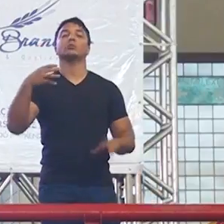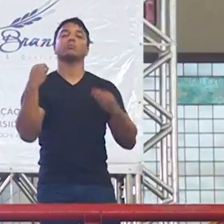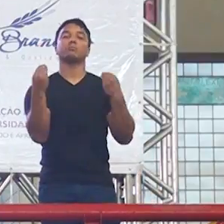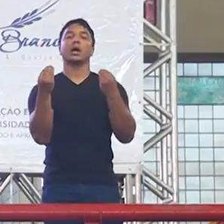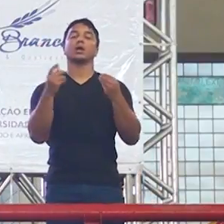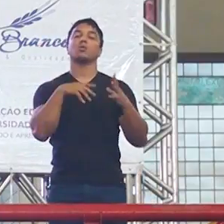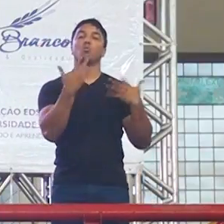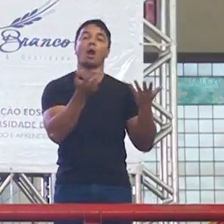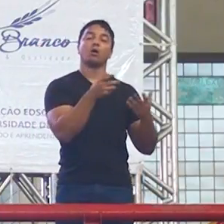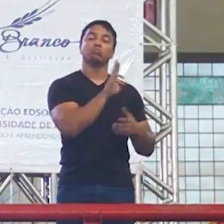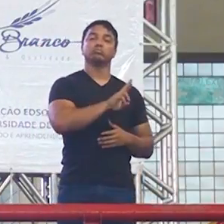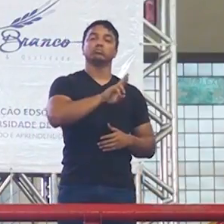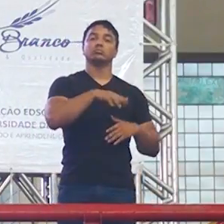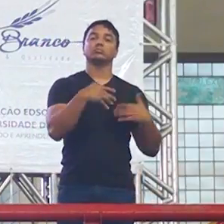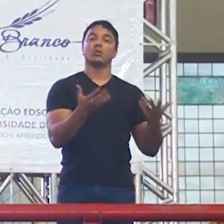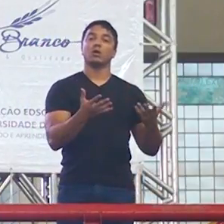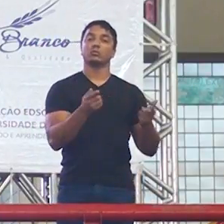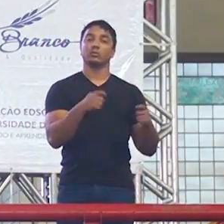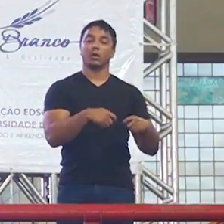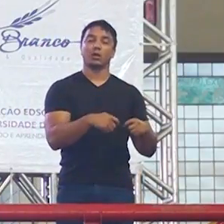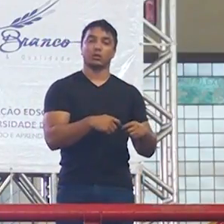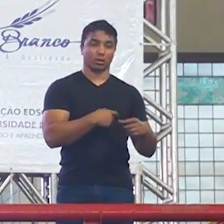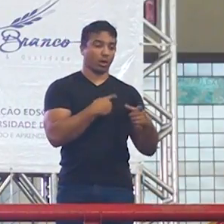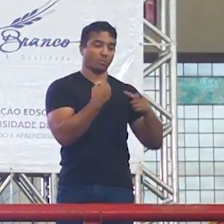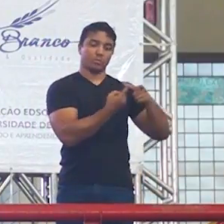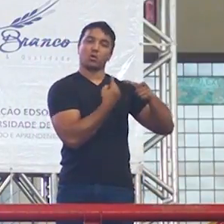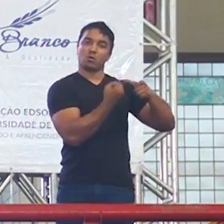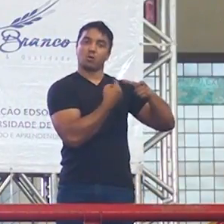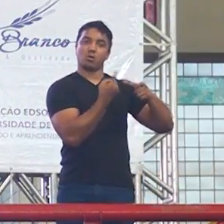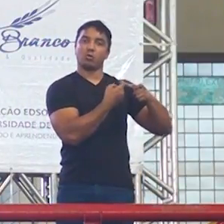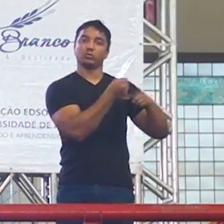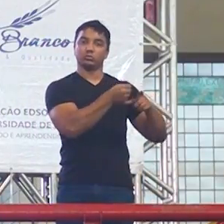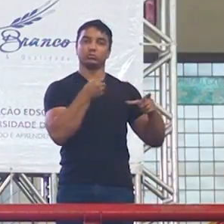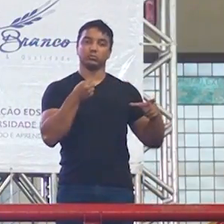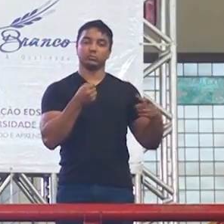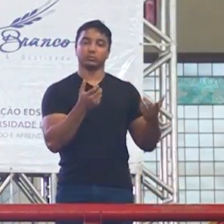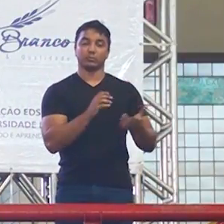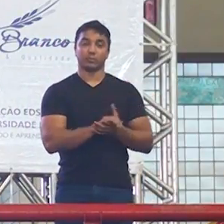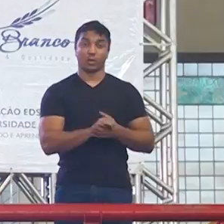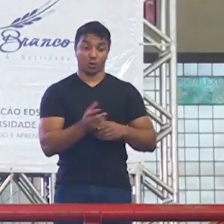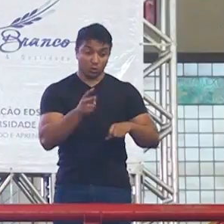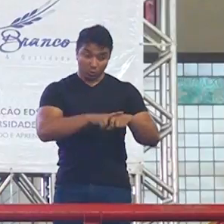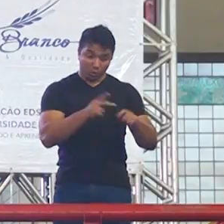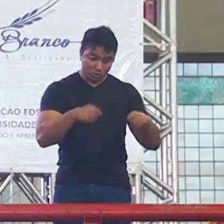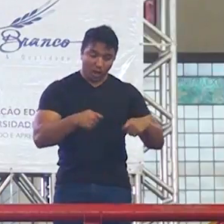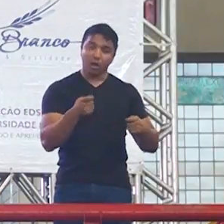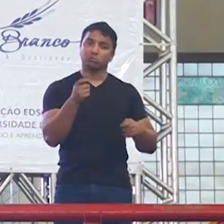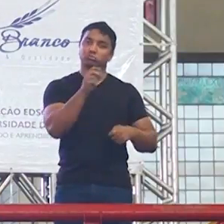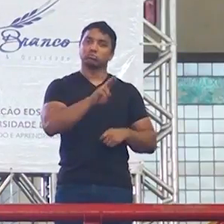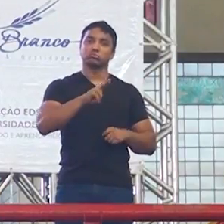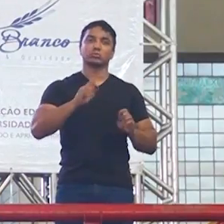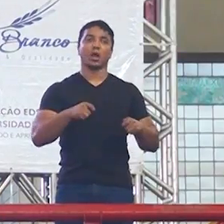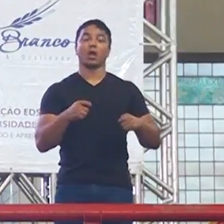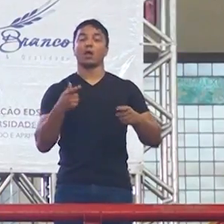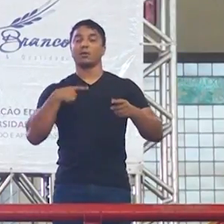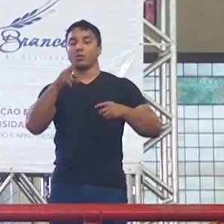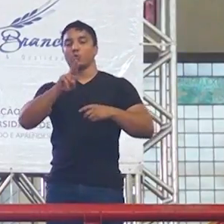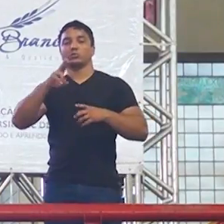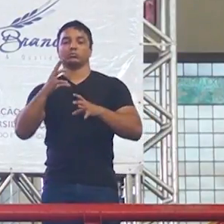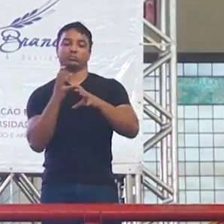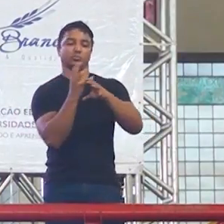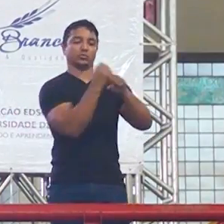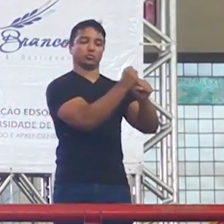qual aparelho funcionar? Como os dois estão funcionando, o que é que você faz? Soma as duas